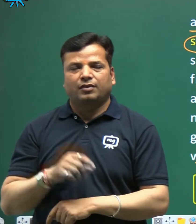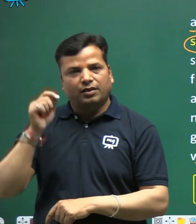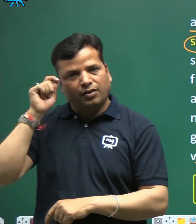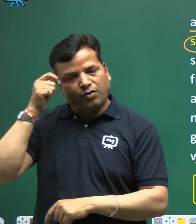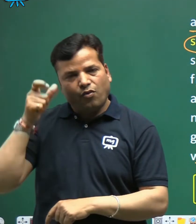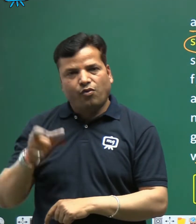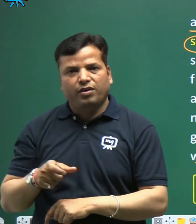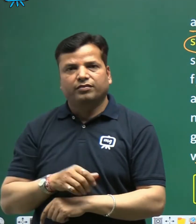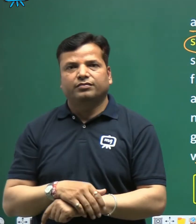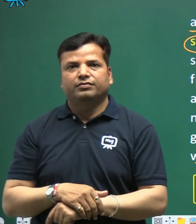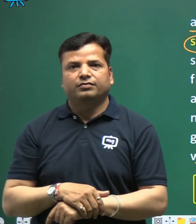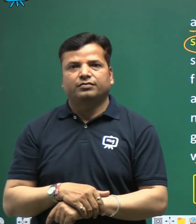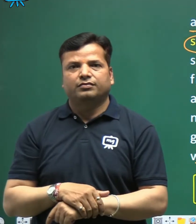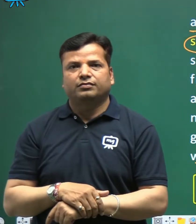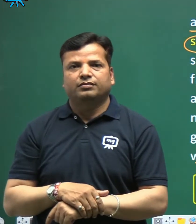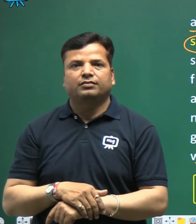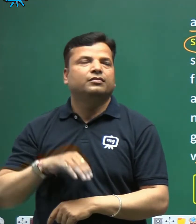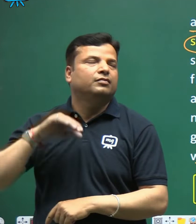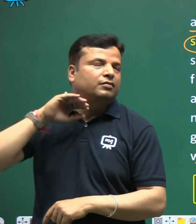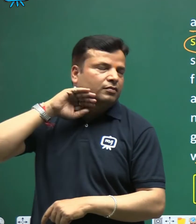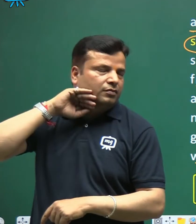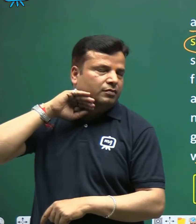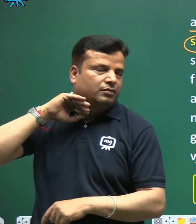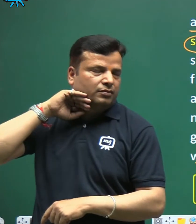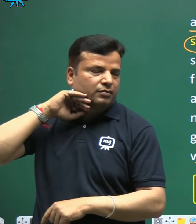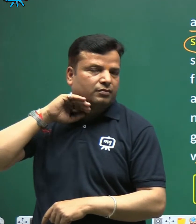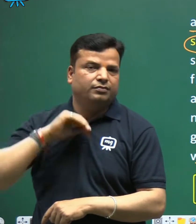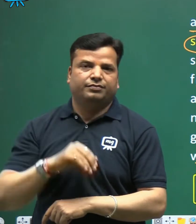fever, बुखार,